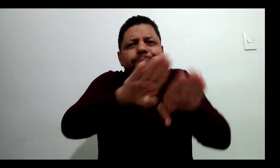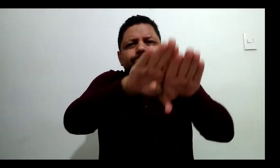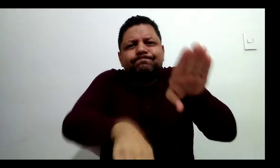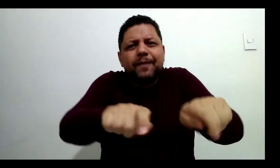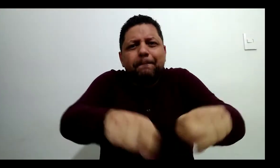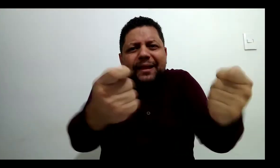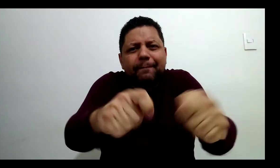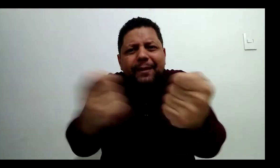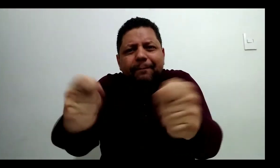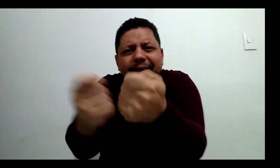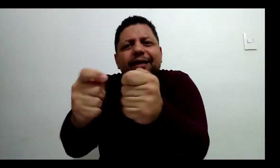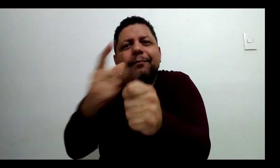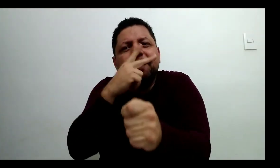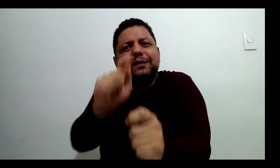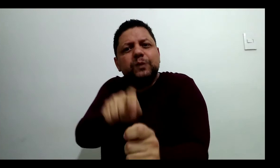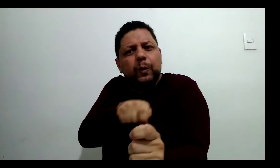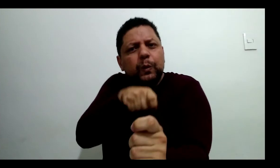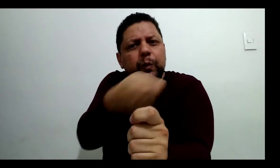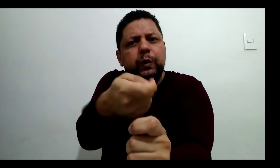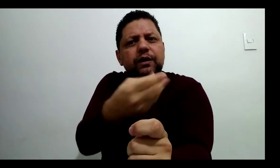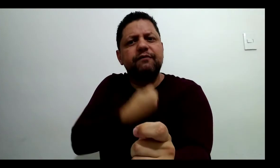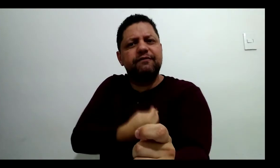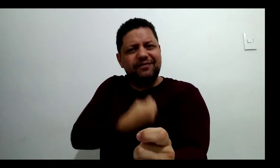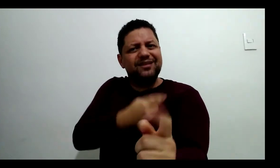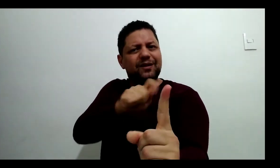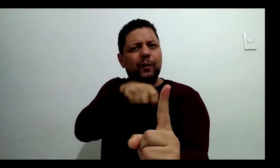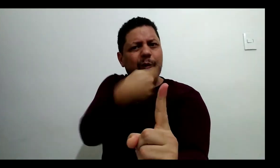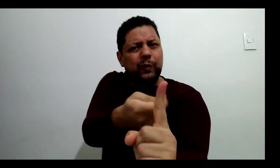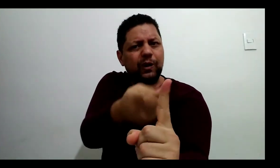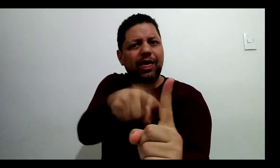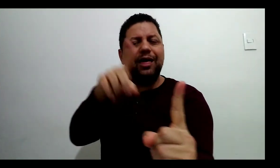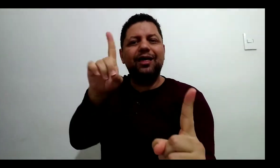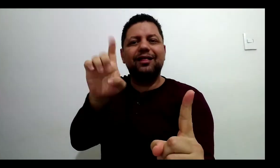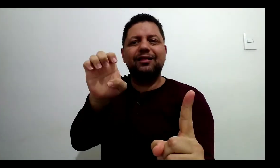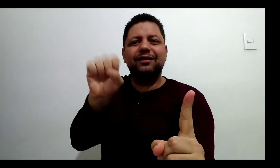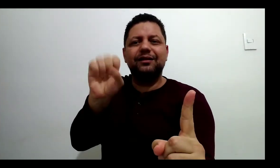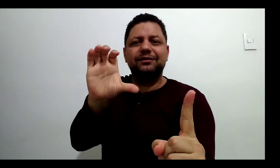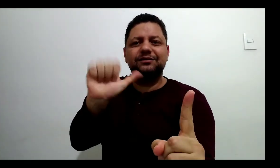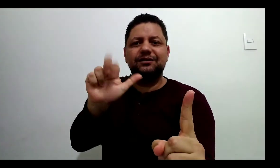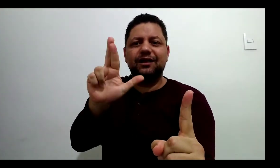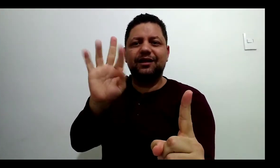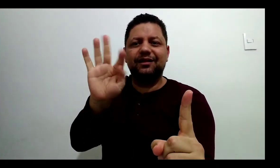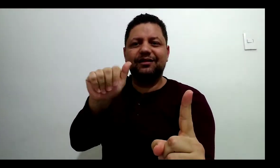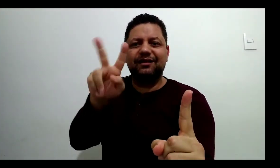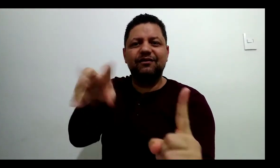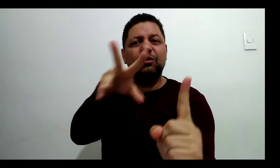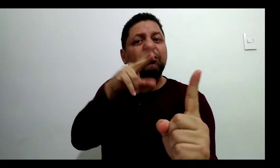Antropologia e Arqueologia Forense da Unifesp,